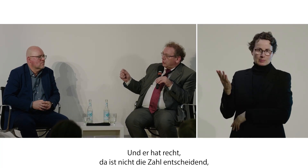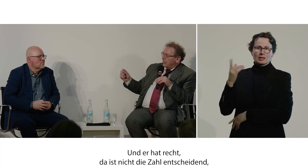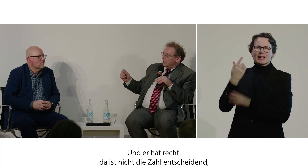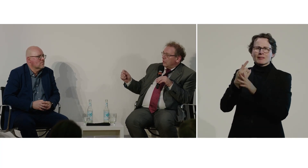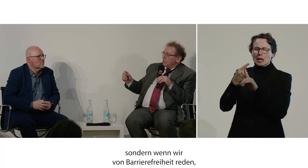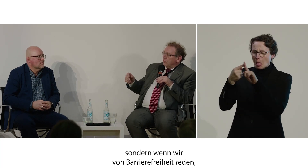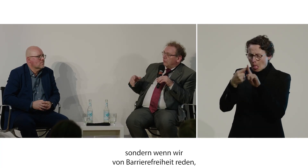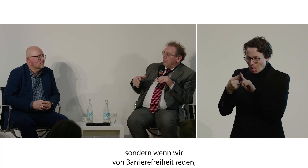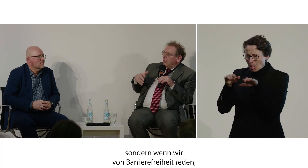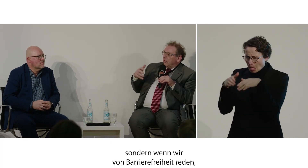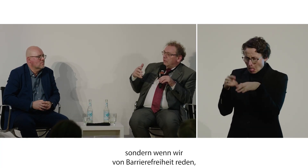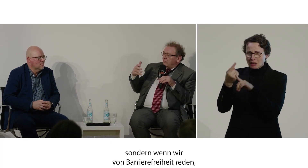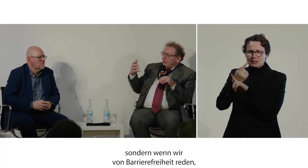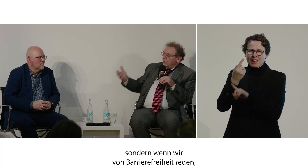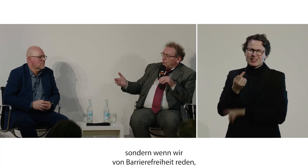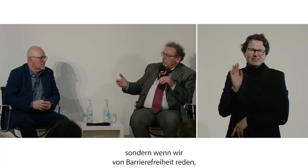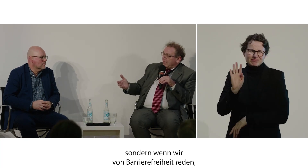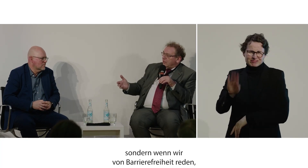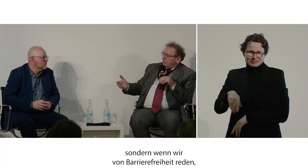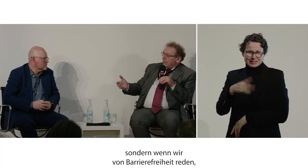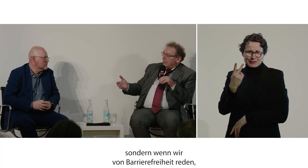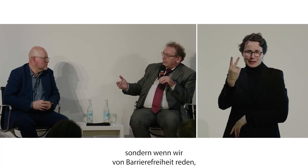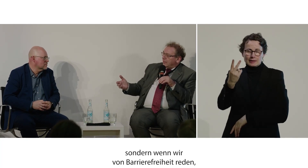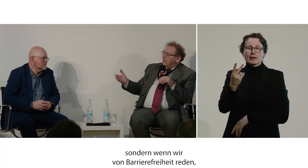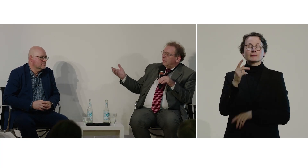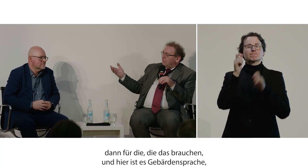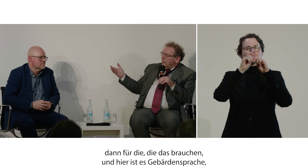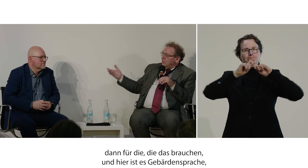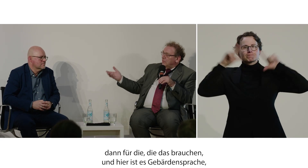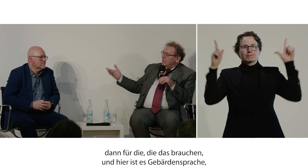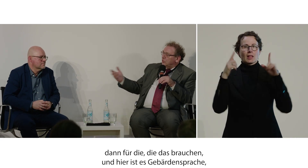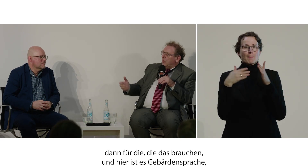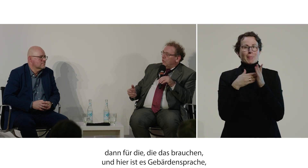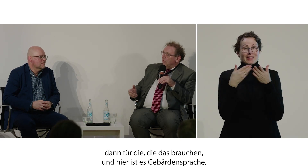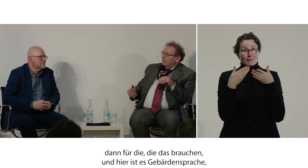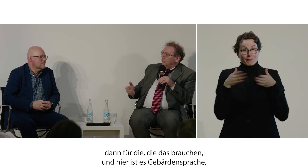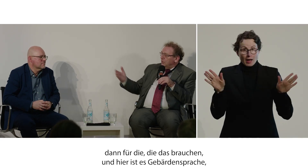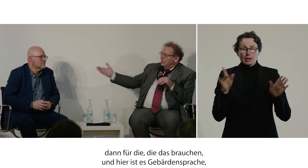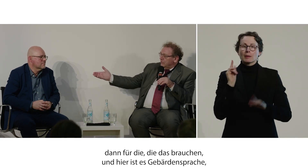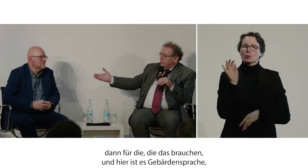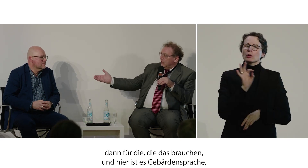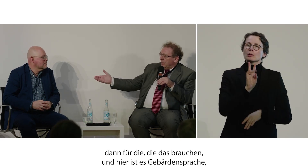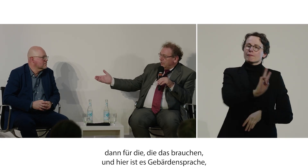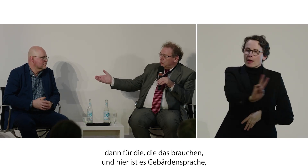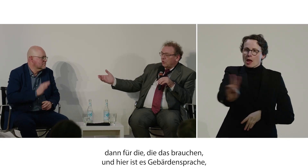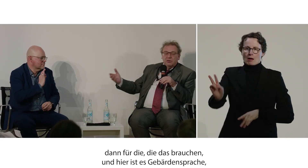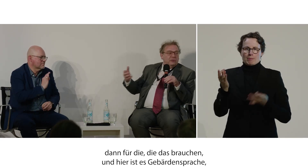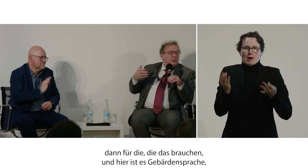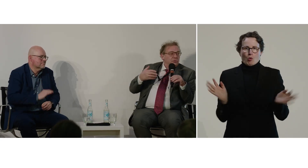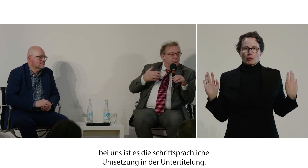Zahl entscheidend, sondern wenn wir von Barrierefreiheit reden, dann für die, die das baut. Und hier ist es die